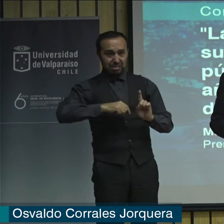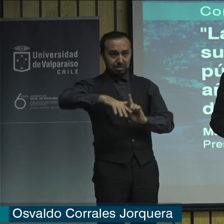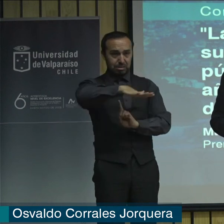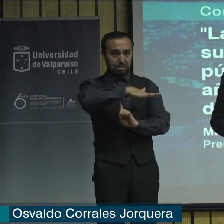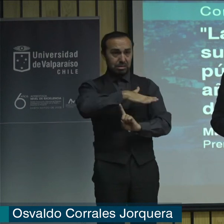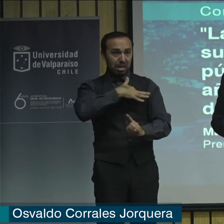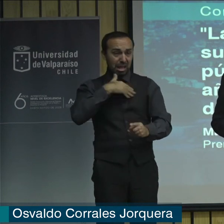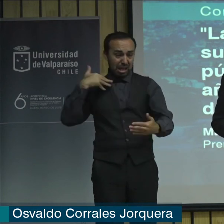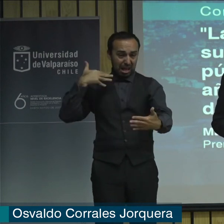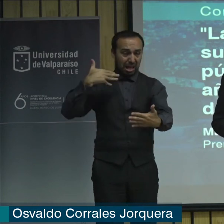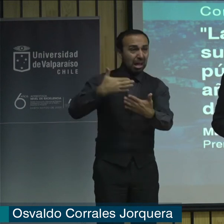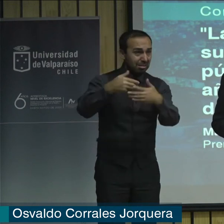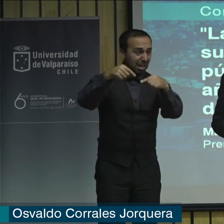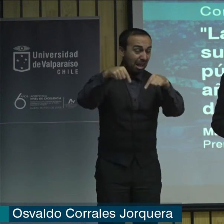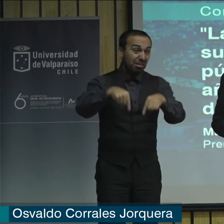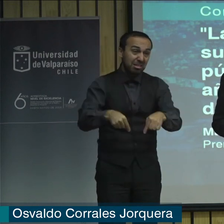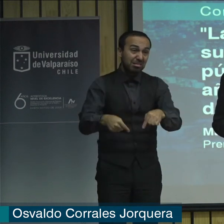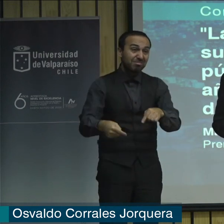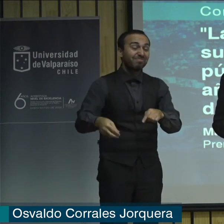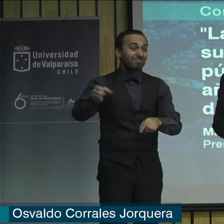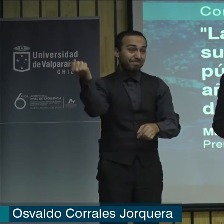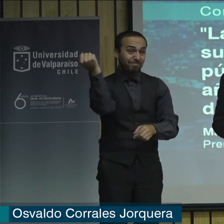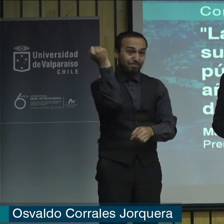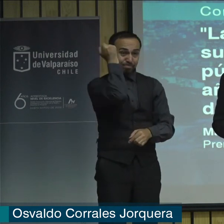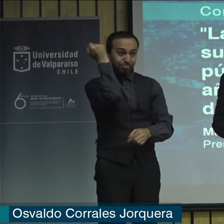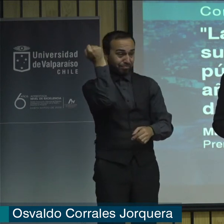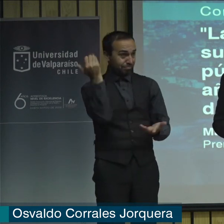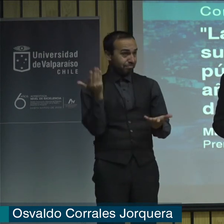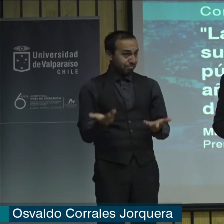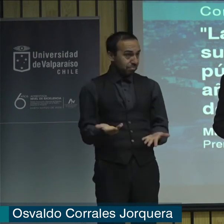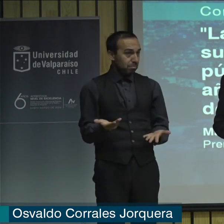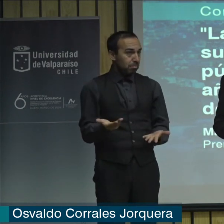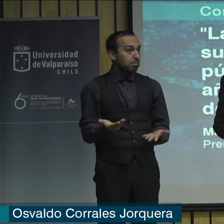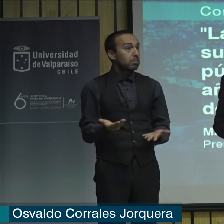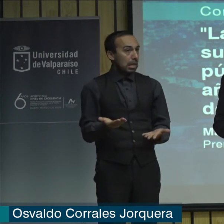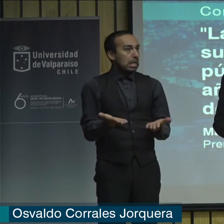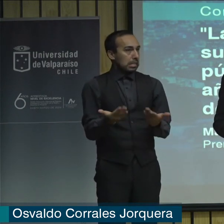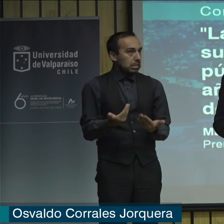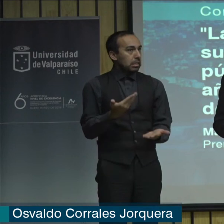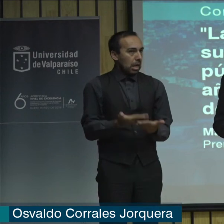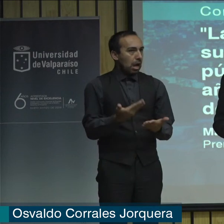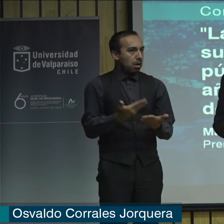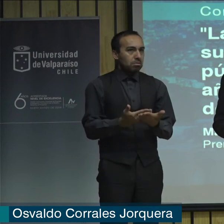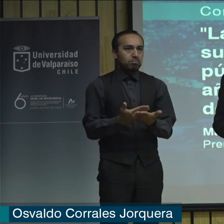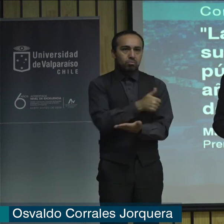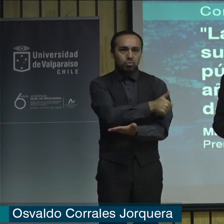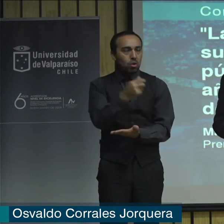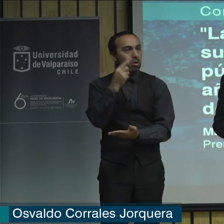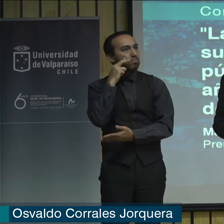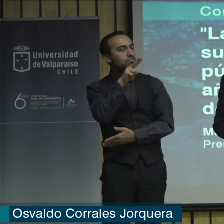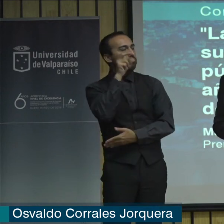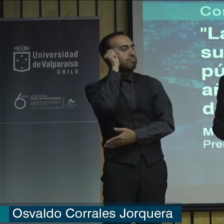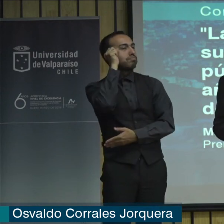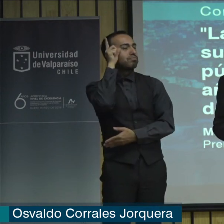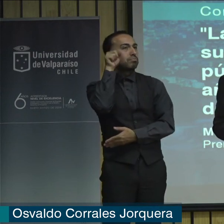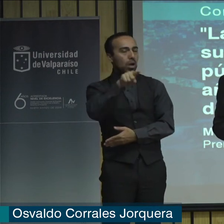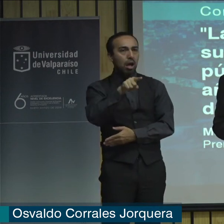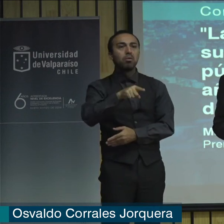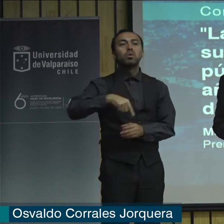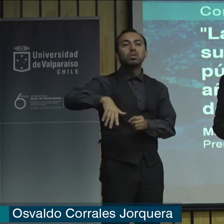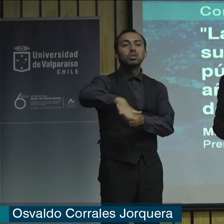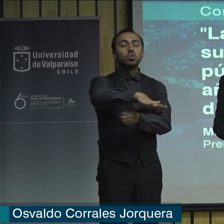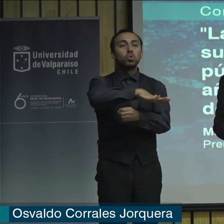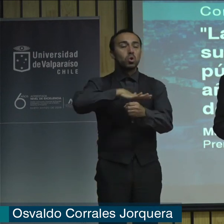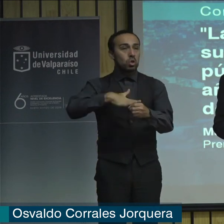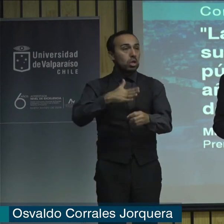hoy por ello resulta indispensables que alimentemos una reflexión crítica sobre aquellos hechos ocurridos en